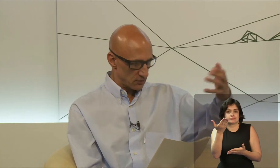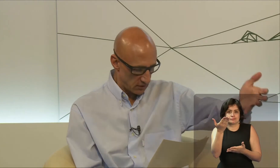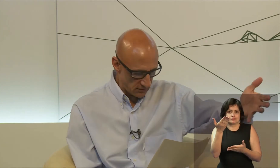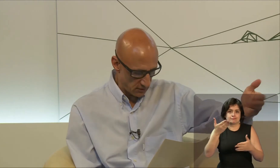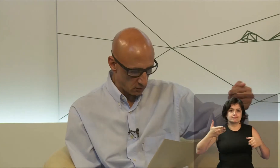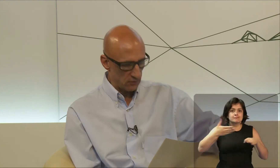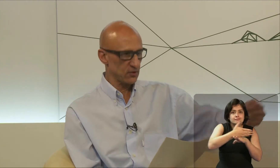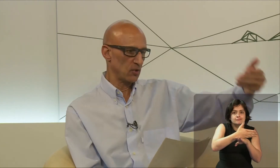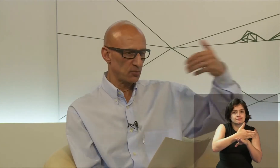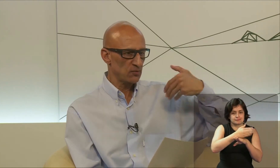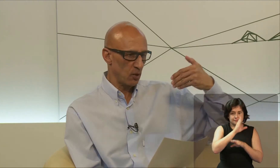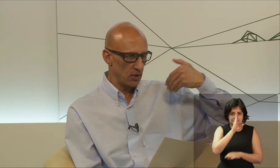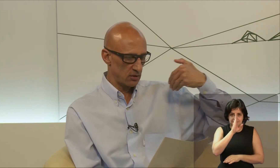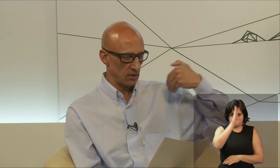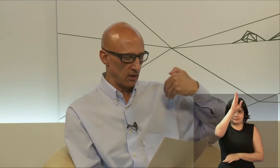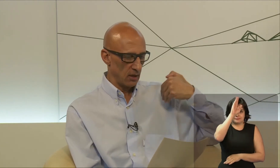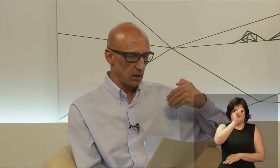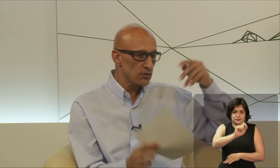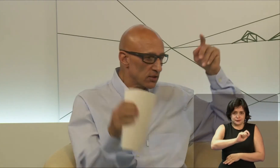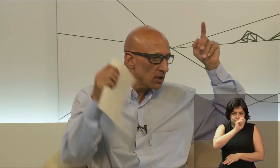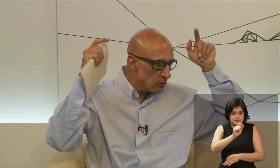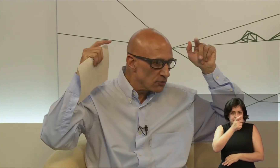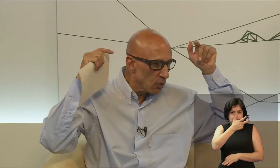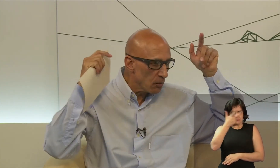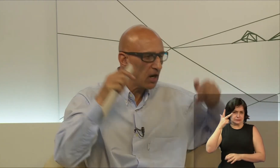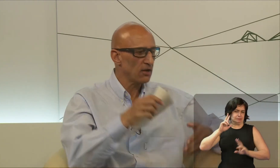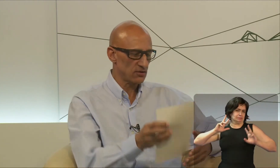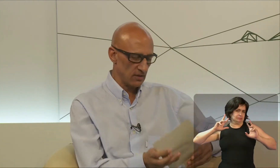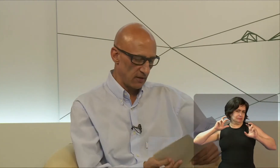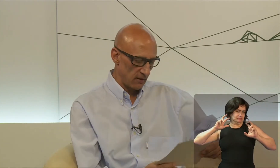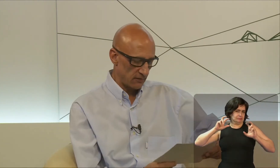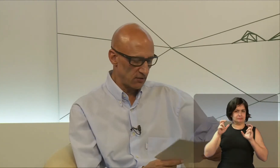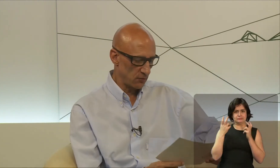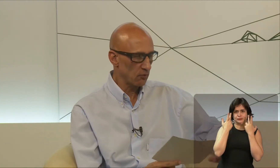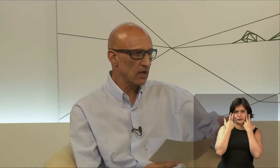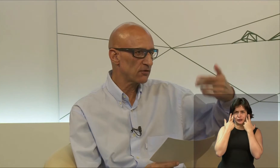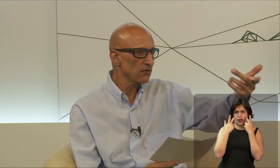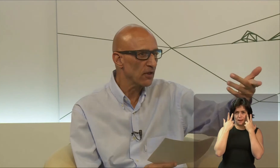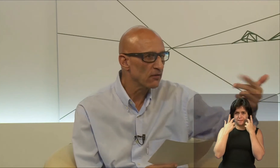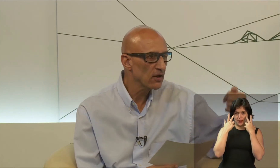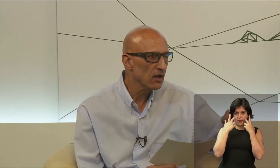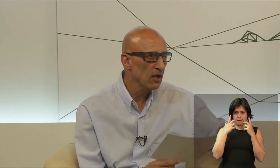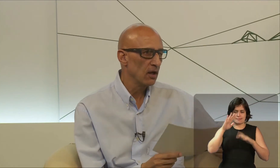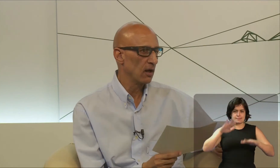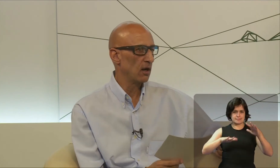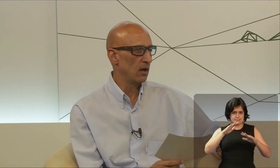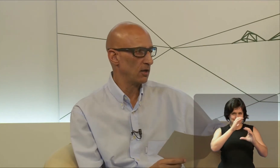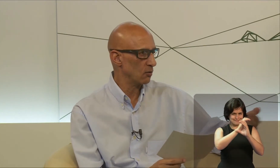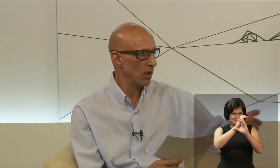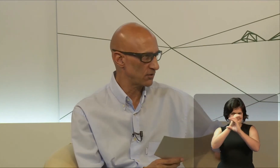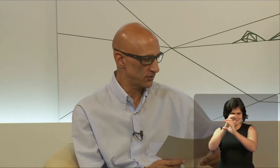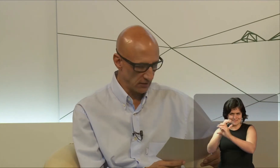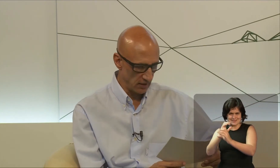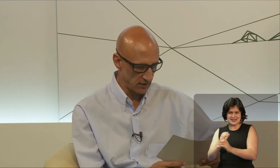vocês encontram, mas principalmente, eu diria, os normais, têm dificuldade de entender a linguagem de sinais. Quer